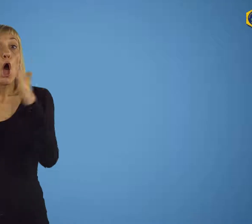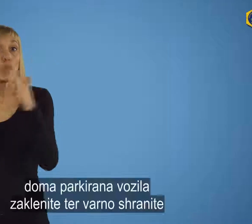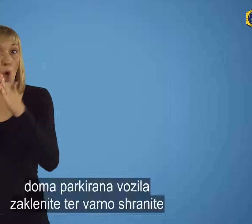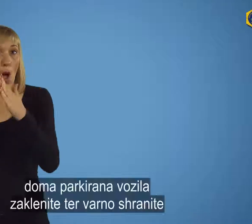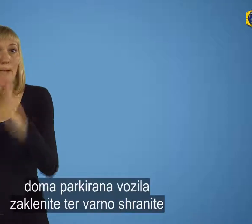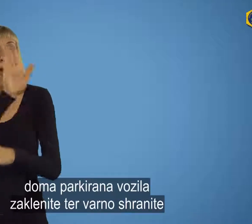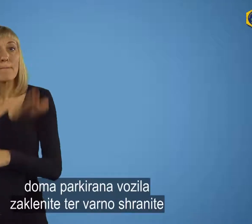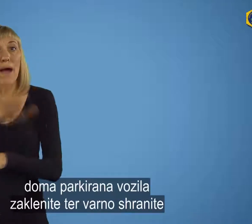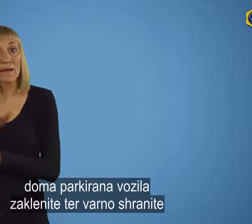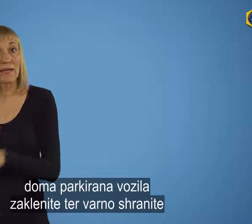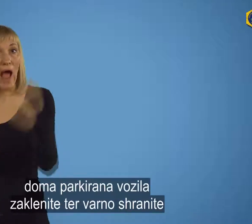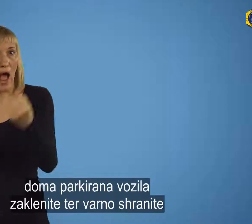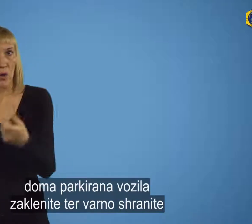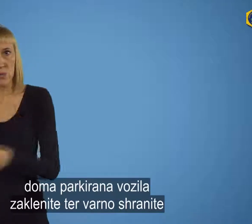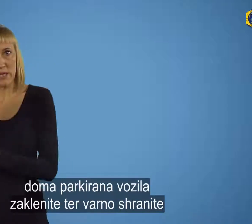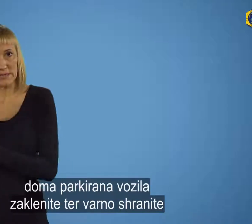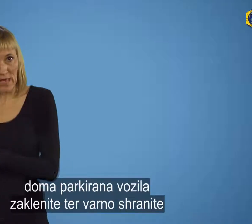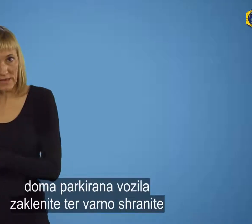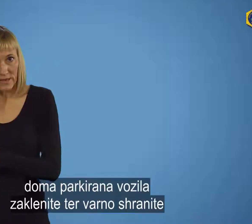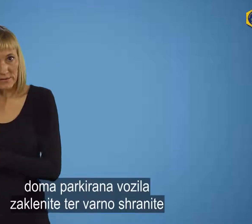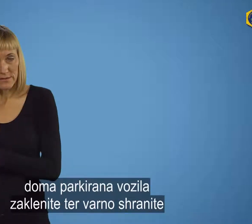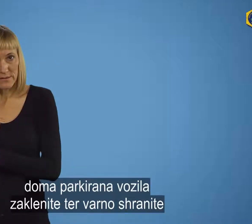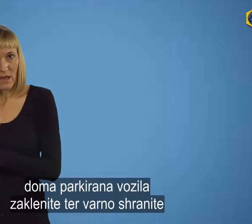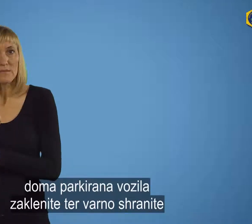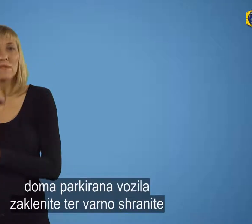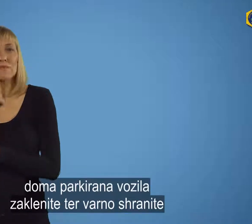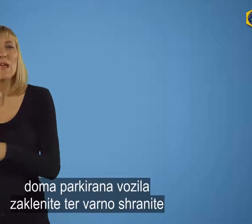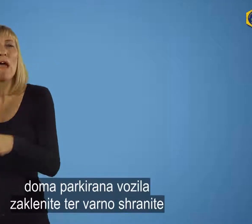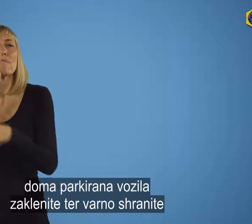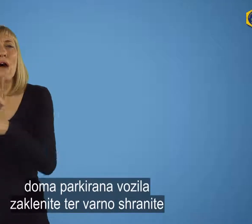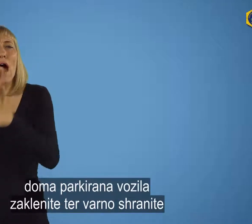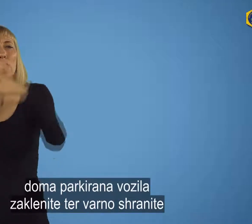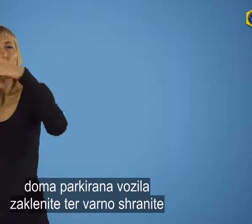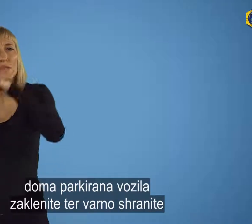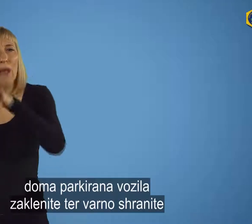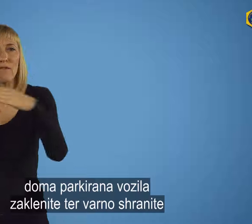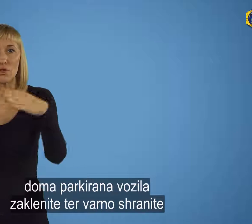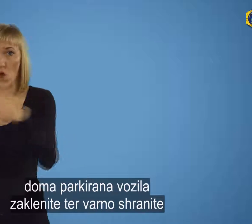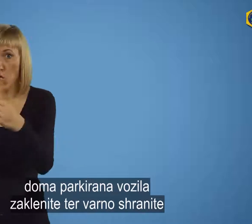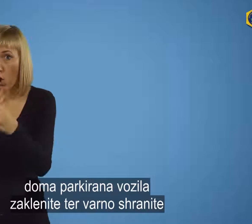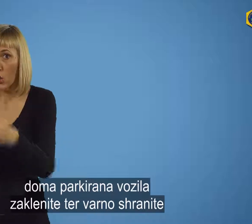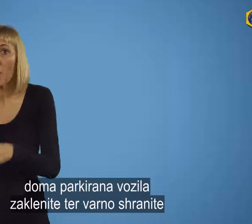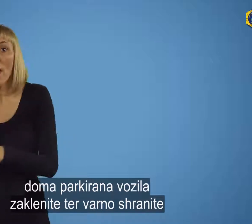Doma parkirana vozila zaklenite ter varno shranite dokumente in ključe, tudi rezervne.